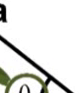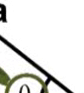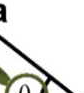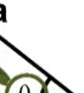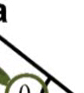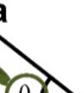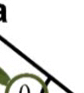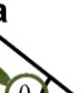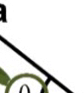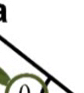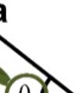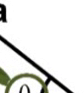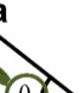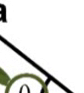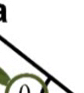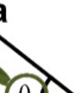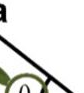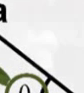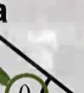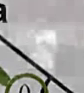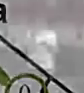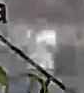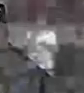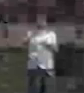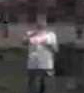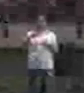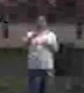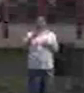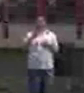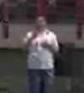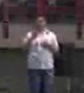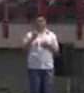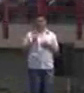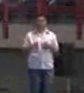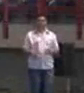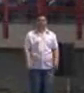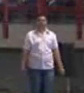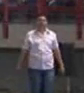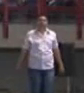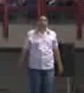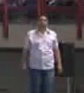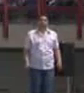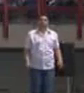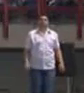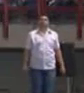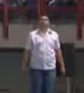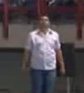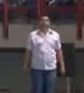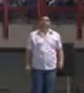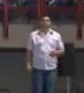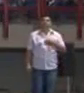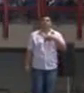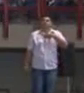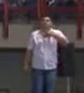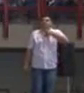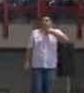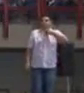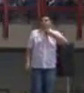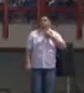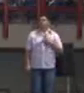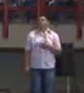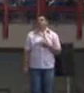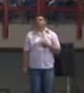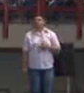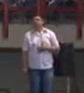gente dá o nome de tangente. Tudo bem? Tranquilo isso? Bem, pessoal, tem uma coisa que